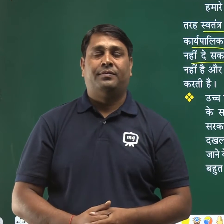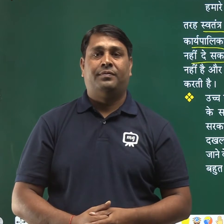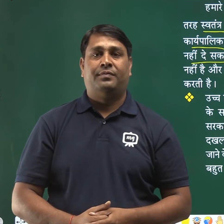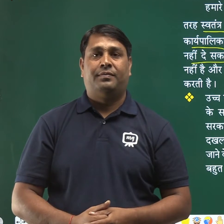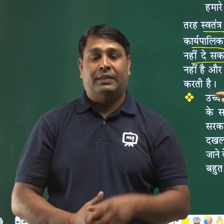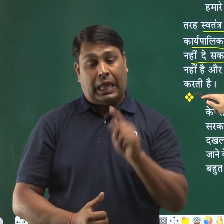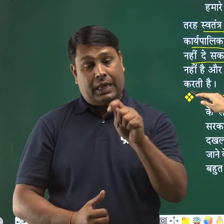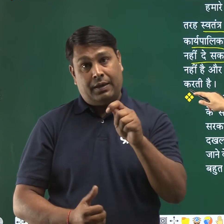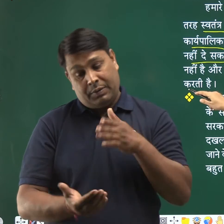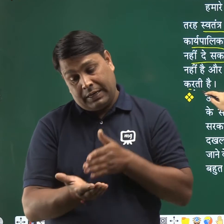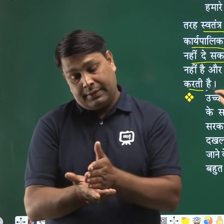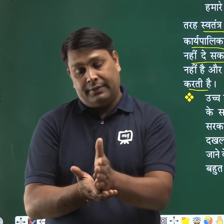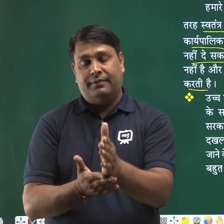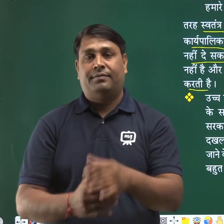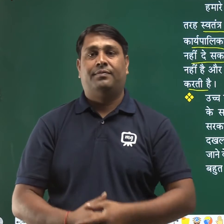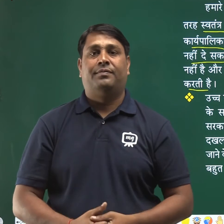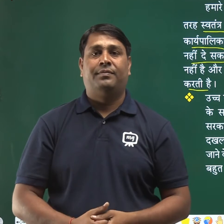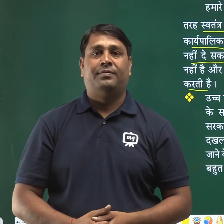कार्य करती हैं।